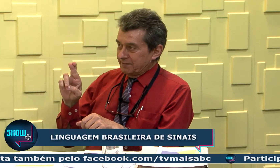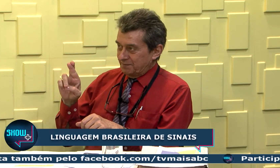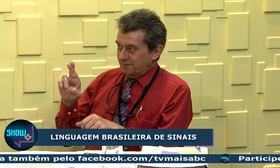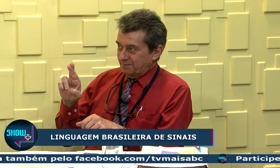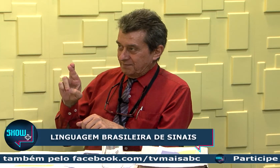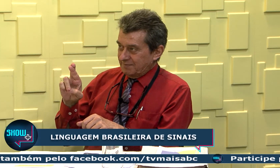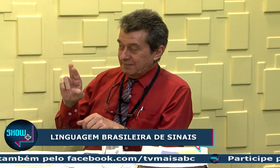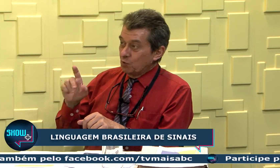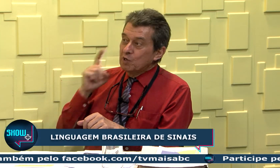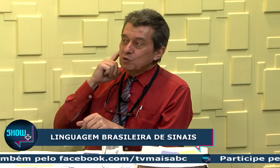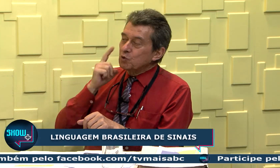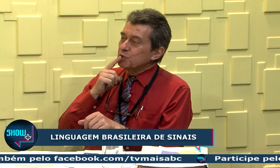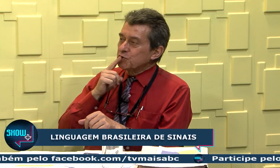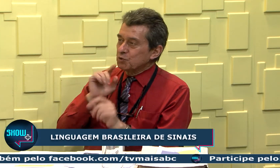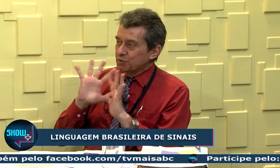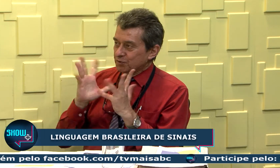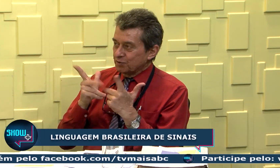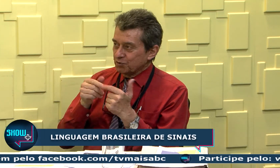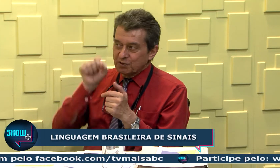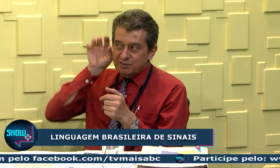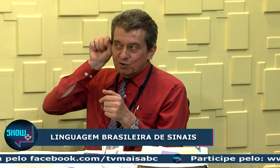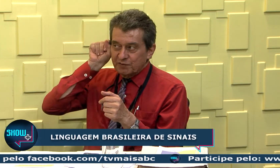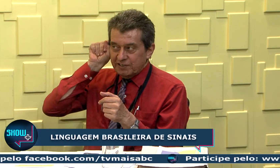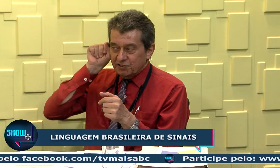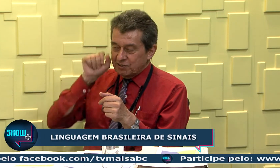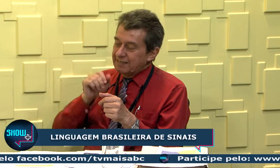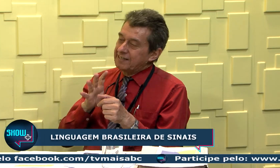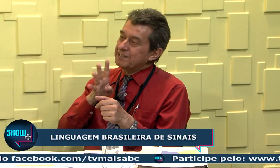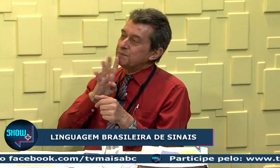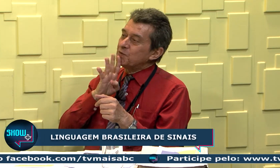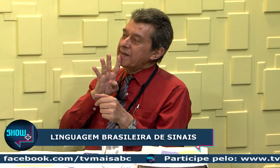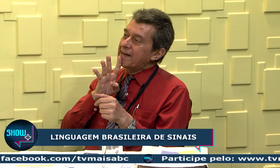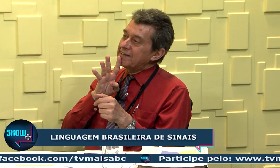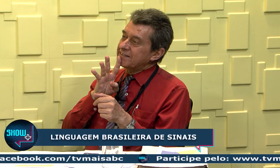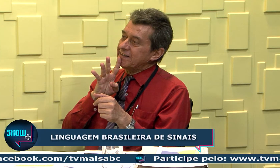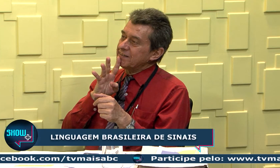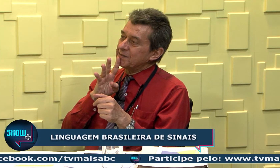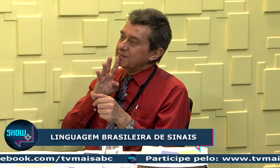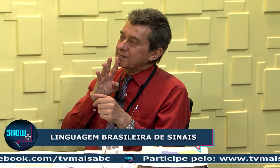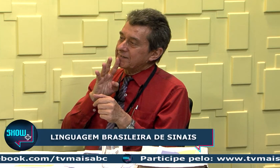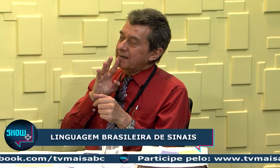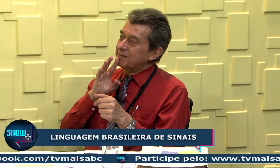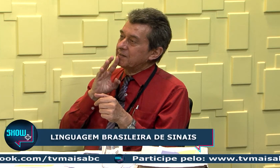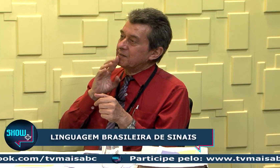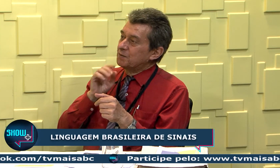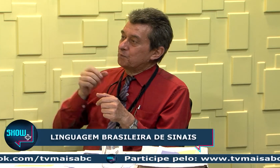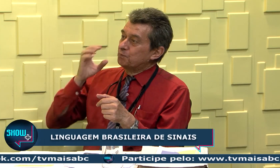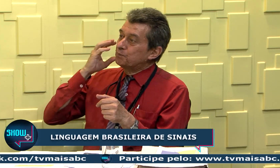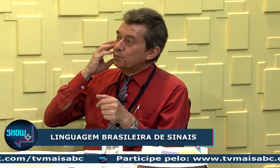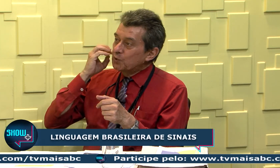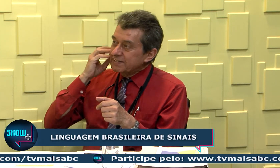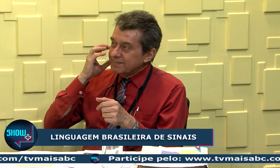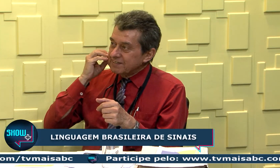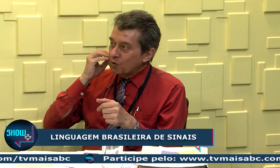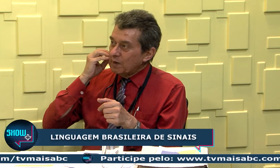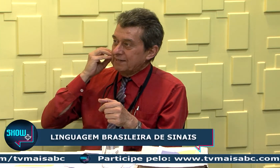então todos os surdos surdos e ouvintes me conhecem tá por esse sinal a